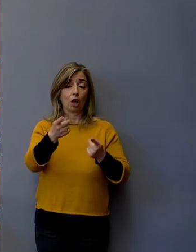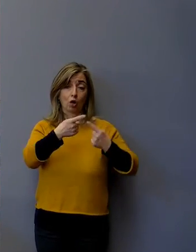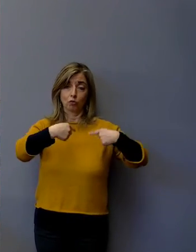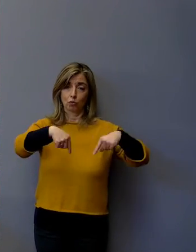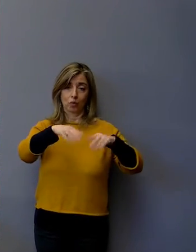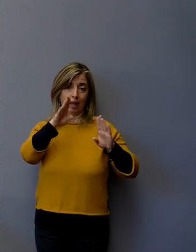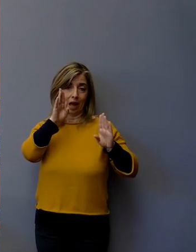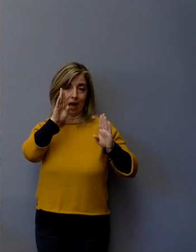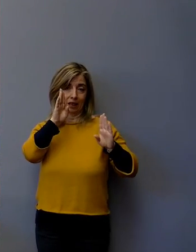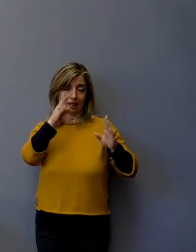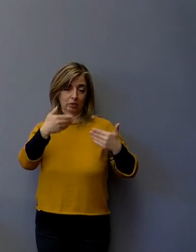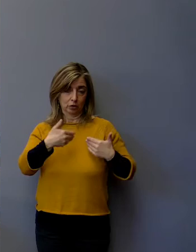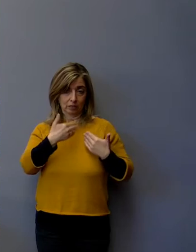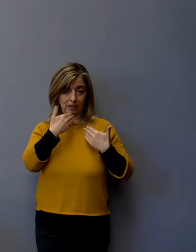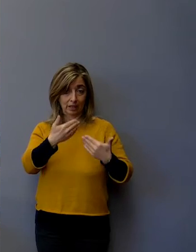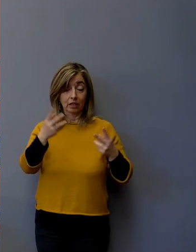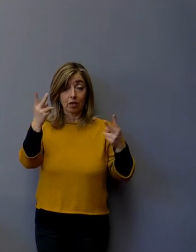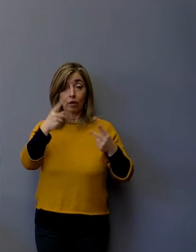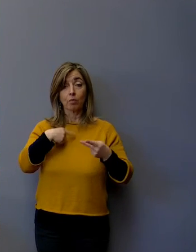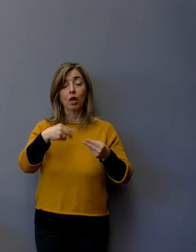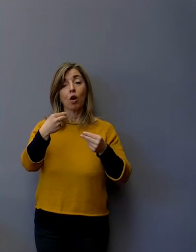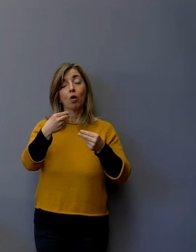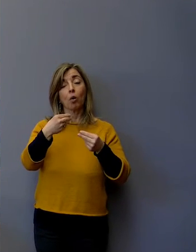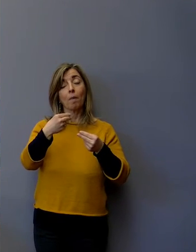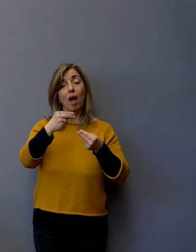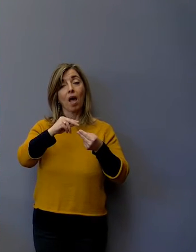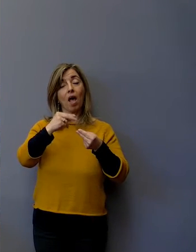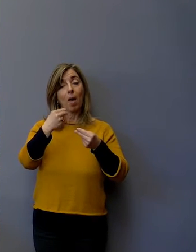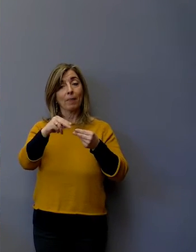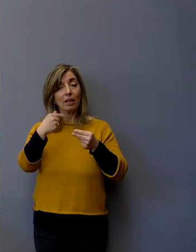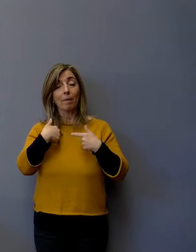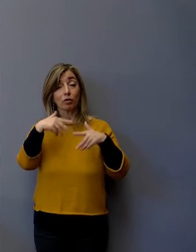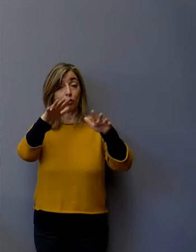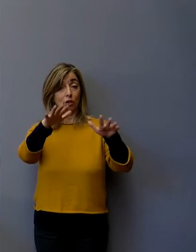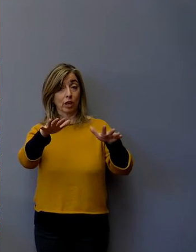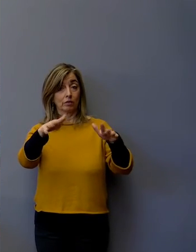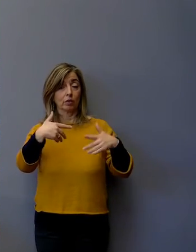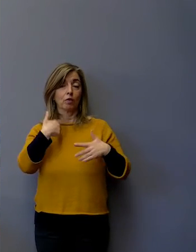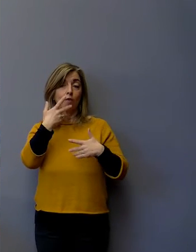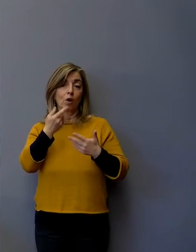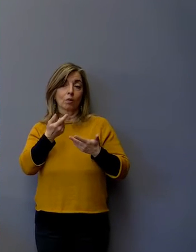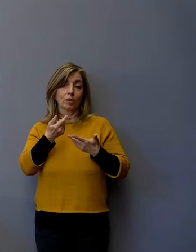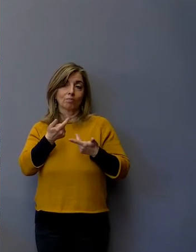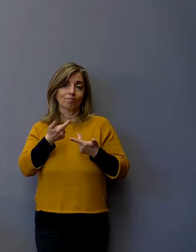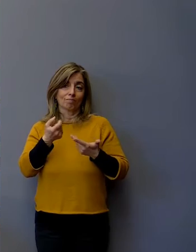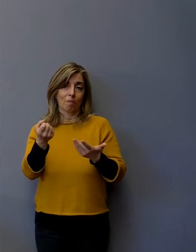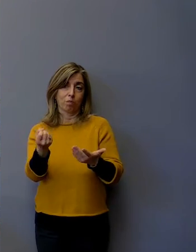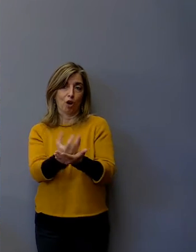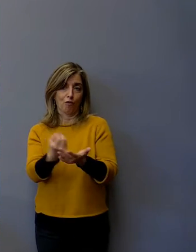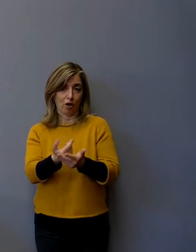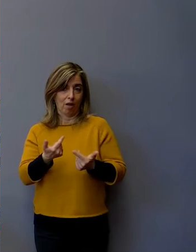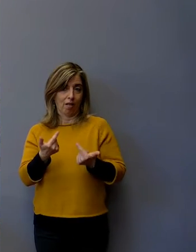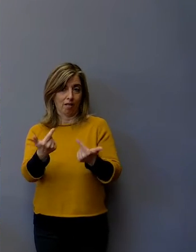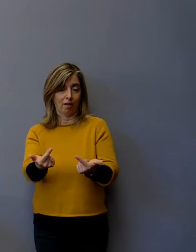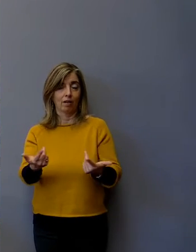10 come dire aveva una ferve provocatoria e io ringrazio la giunta che ha cercato comunque di